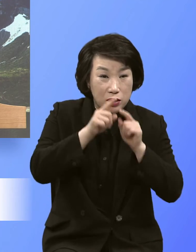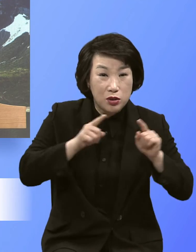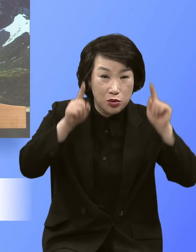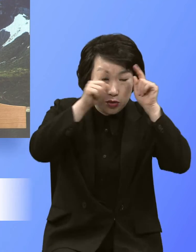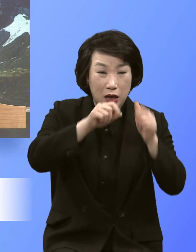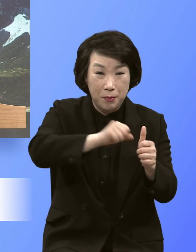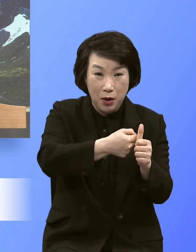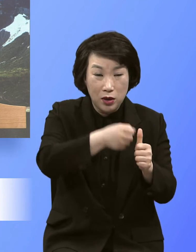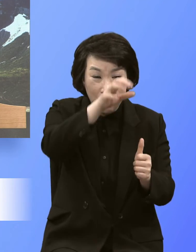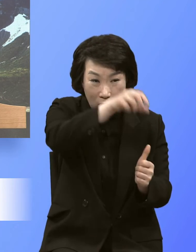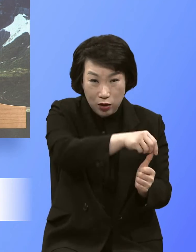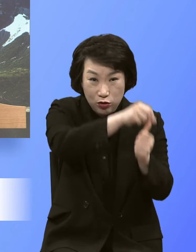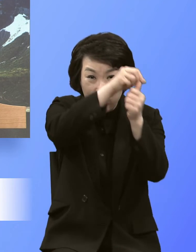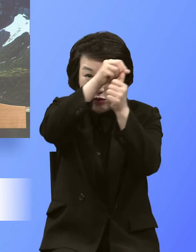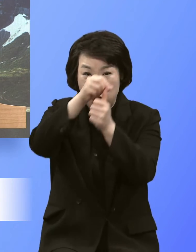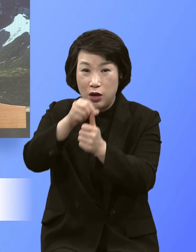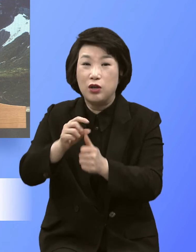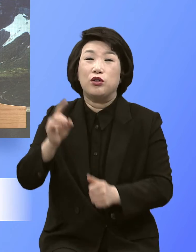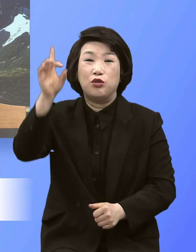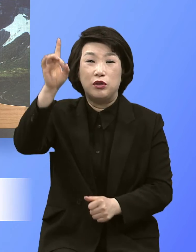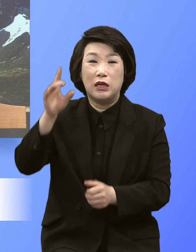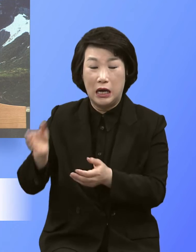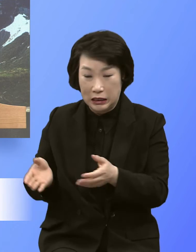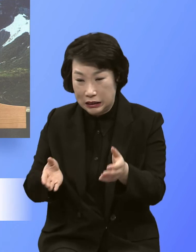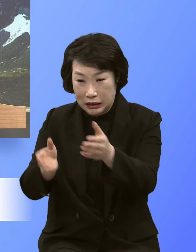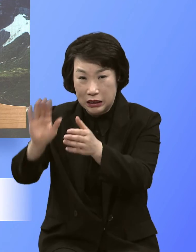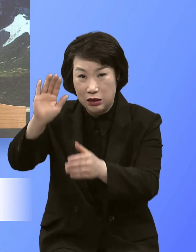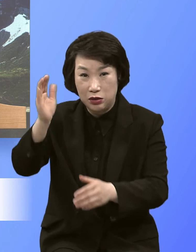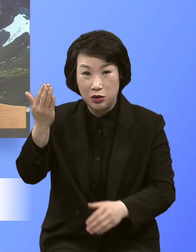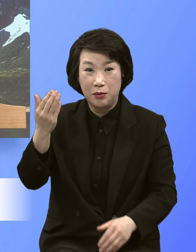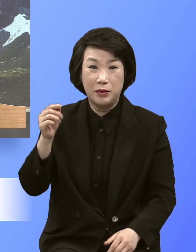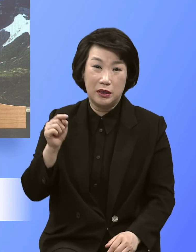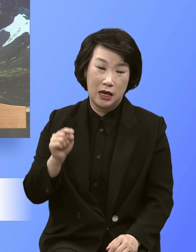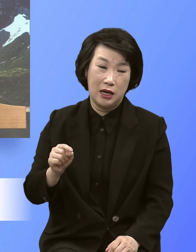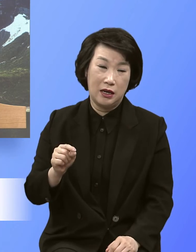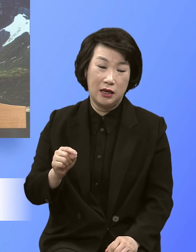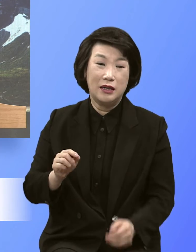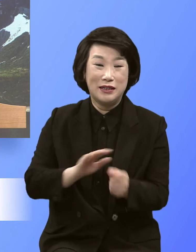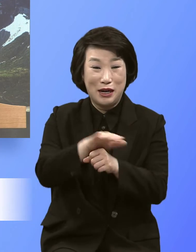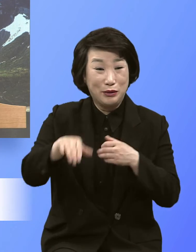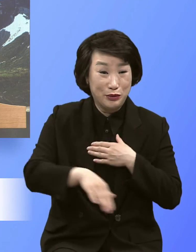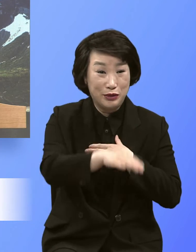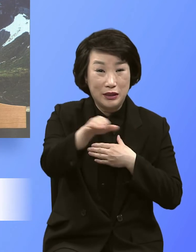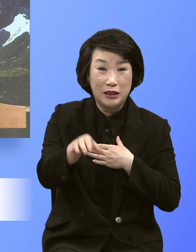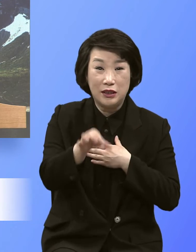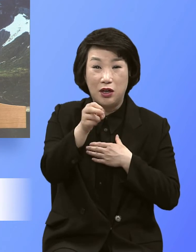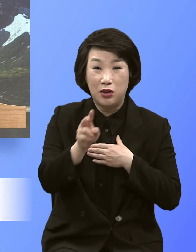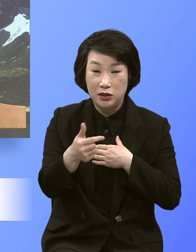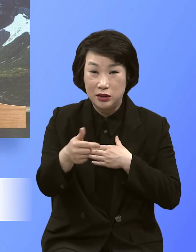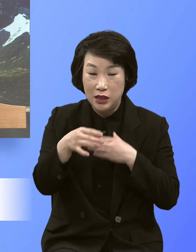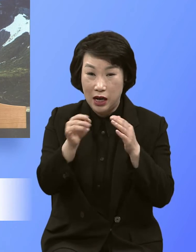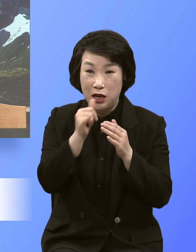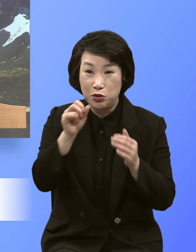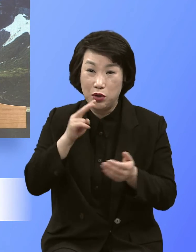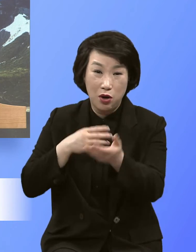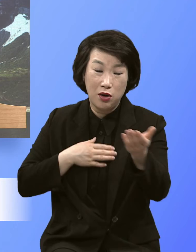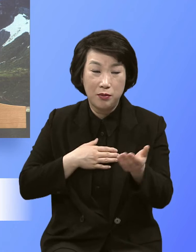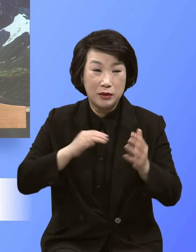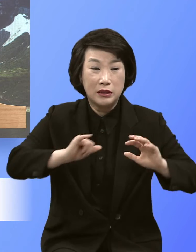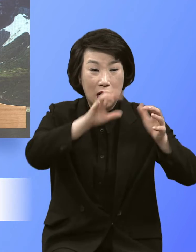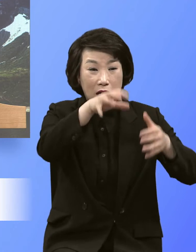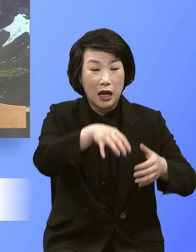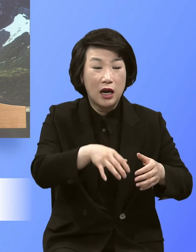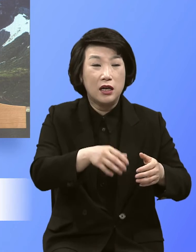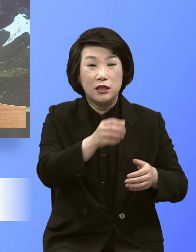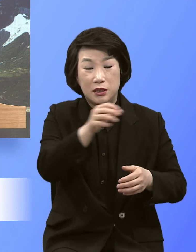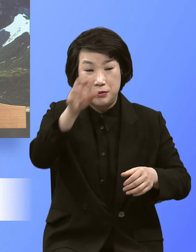지옥의 형벌에서 구원받는 유일한 길인 것입니다. 사랑하는 연세가족이요 세상은 십자가의